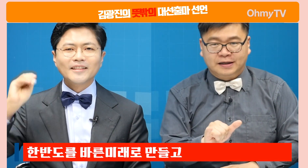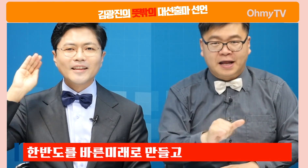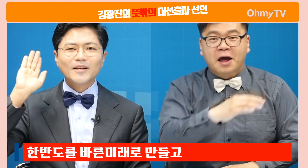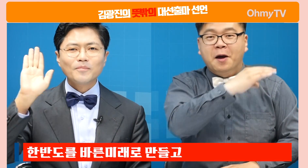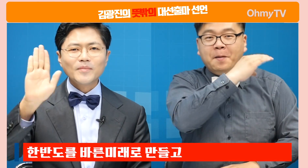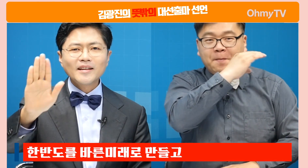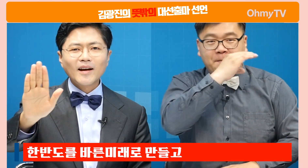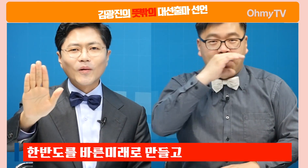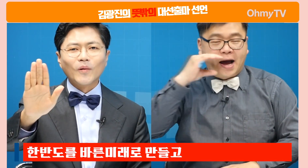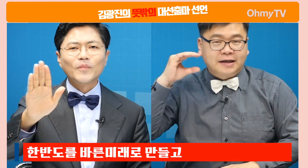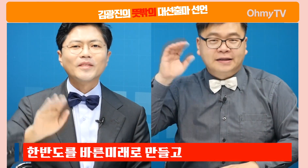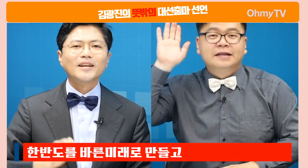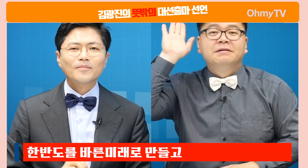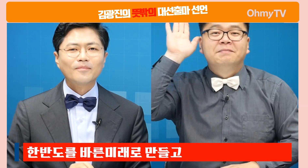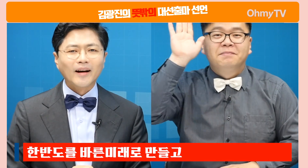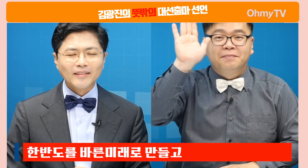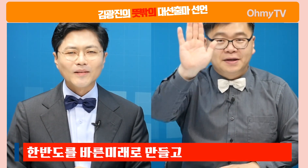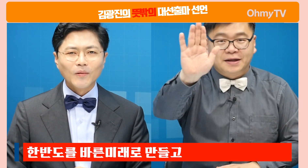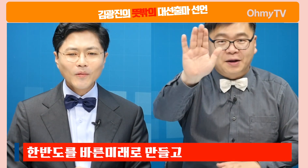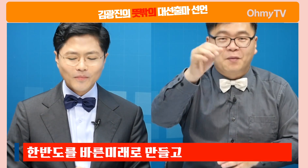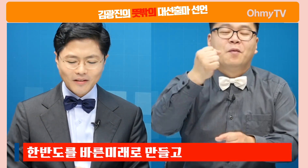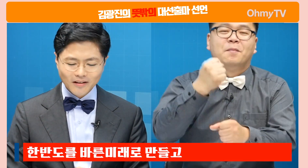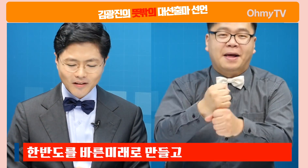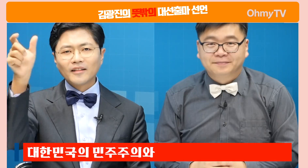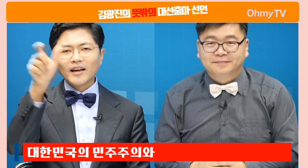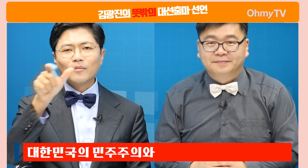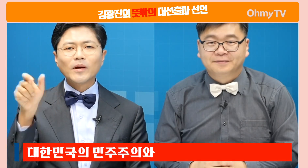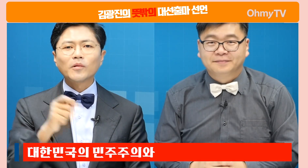바른 미래로 만들고